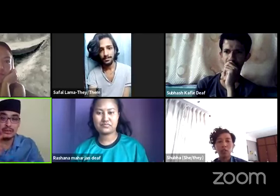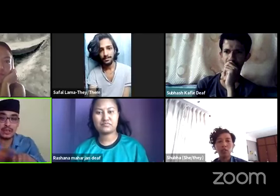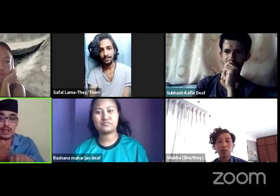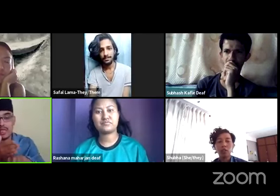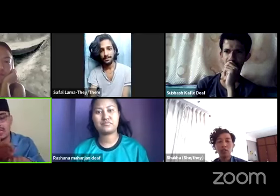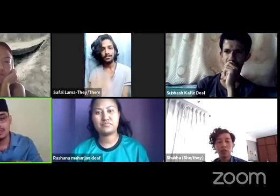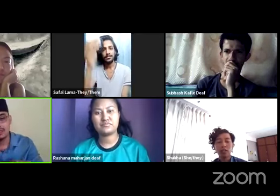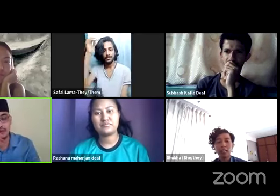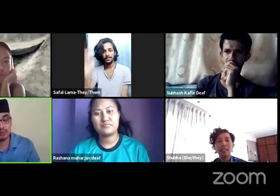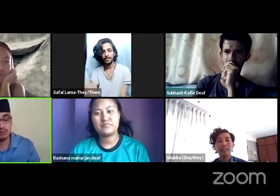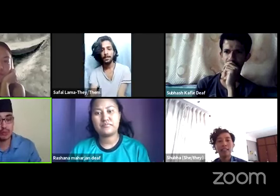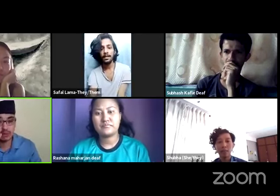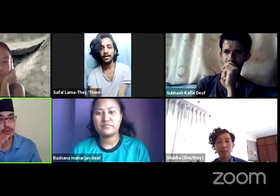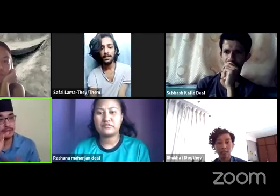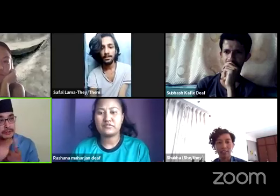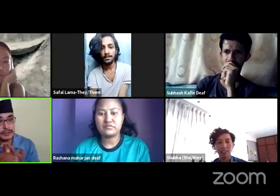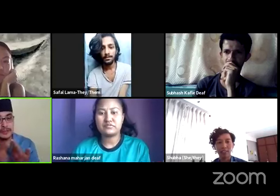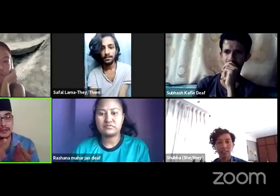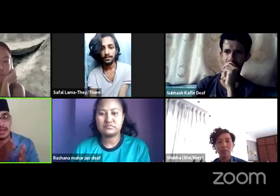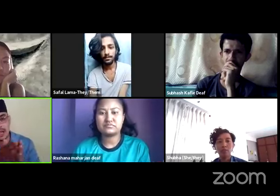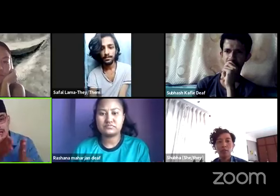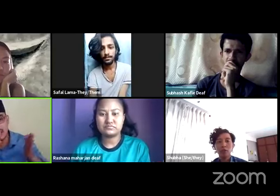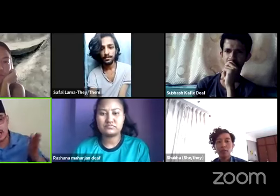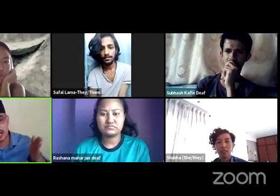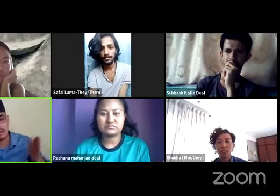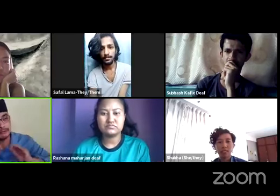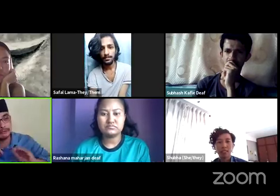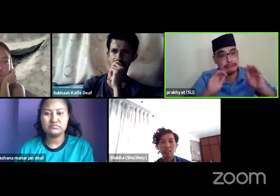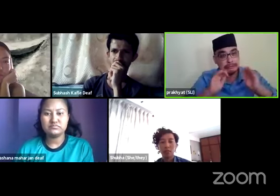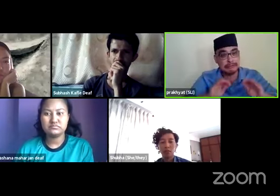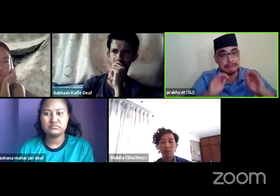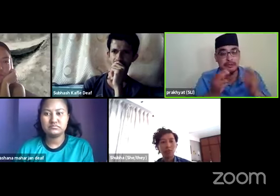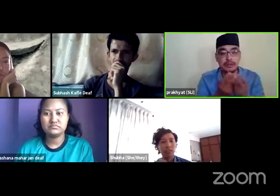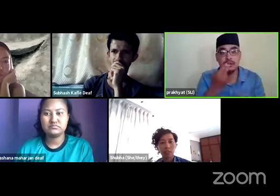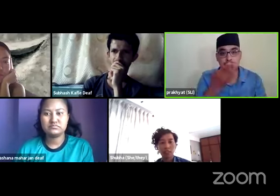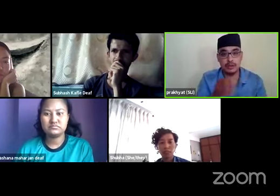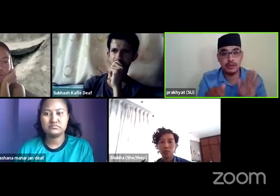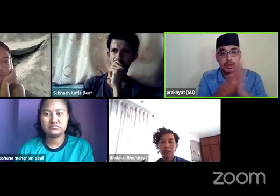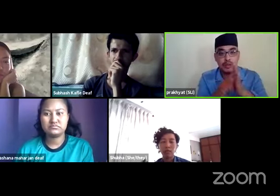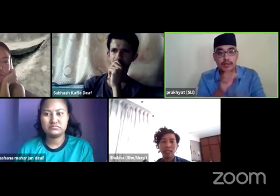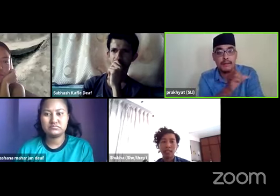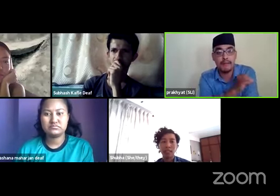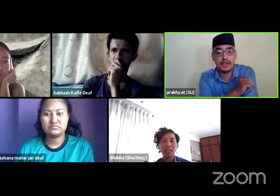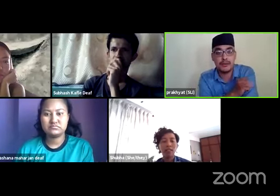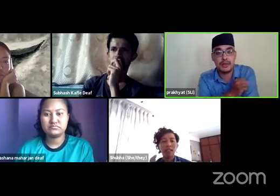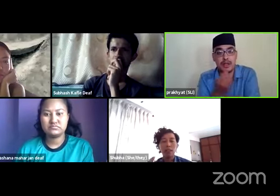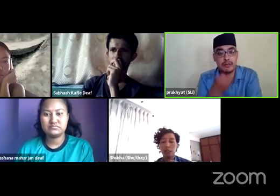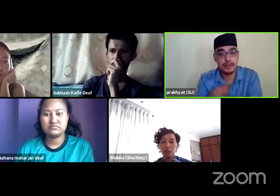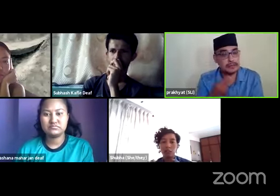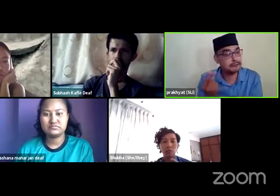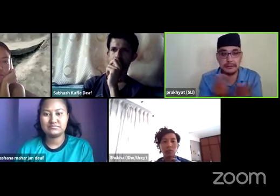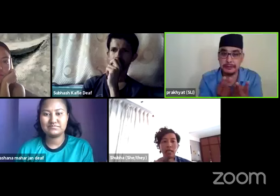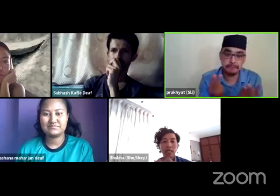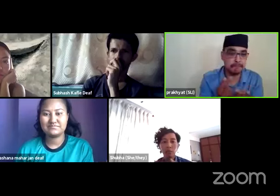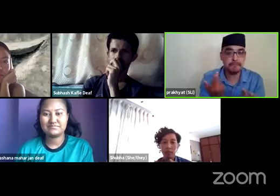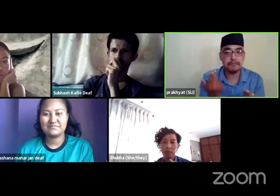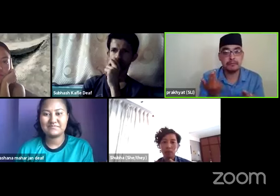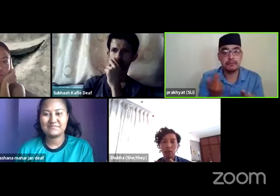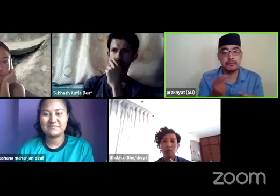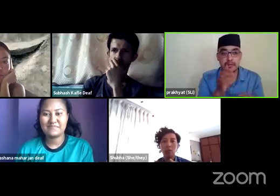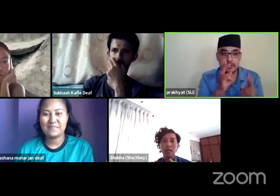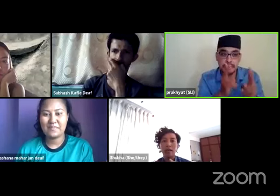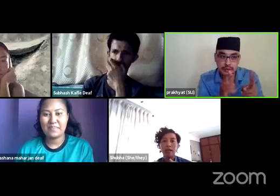हुँदैन, अनि त्यो बुझाउने प्रक्रिया नै यति लामो भइदिन्छ है। अनि अघि प्रतिमाजीले नै भन्नुभयो, जहिले पनि इन्टरसेक्सनको कुरा आउँदाखेरि ठ्याक्क